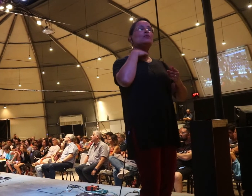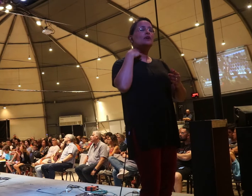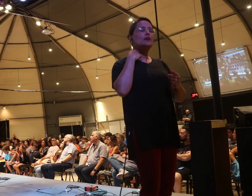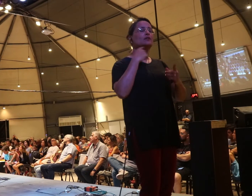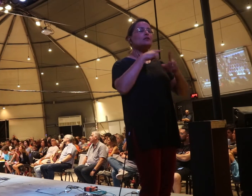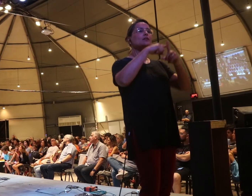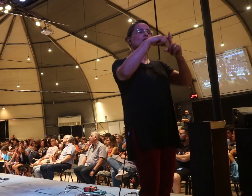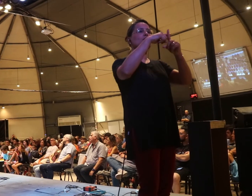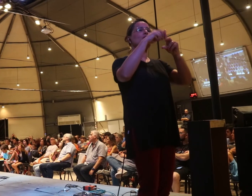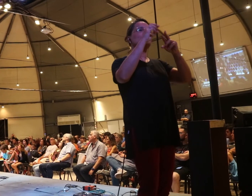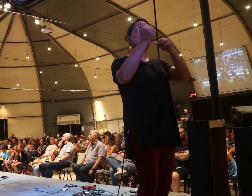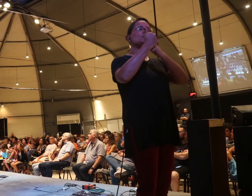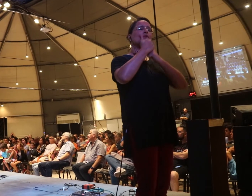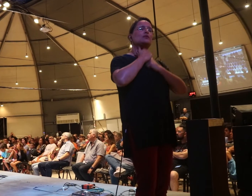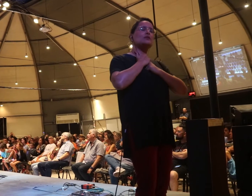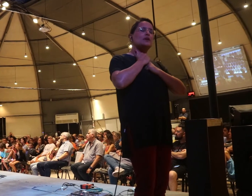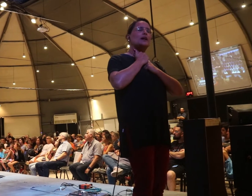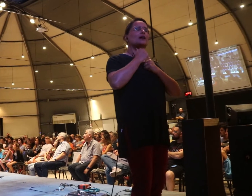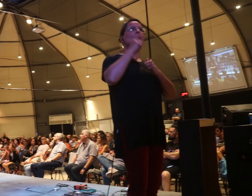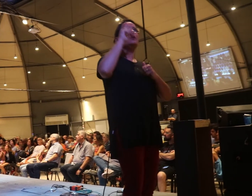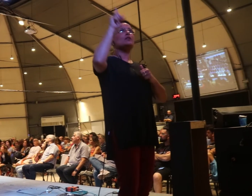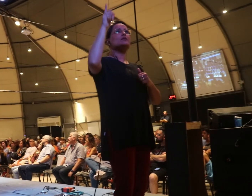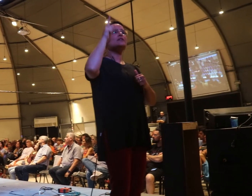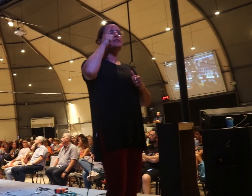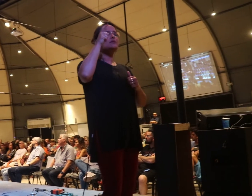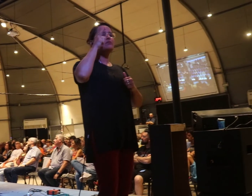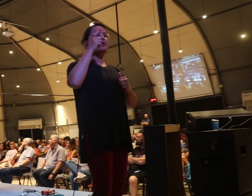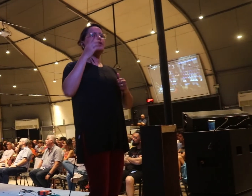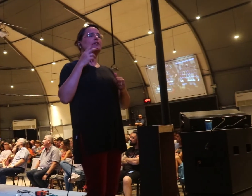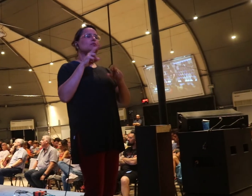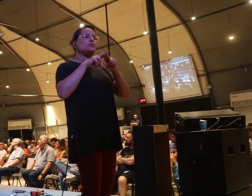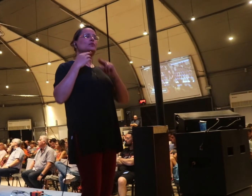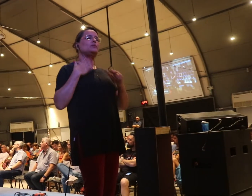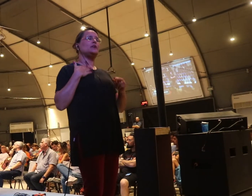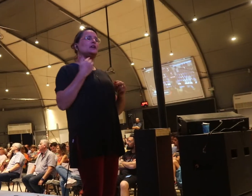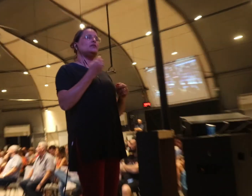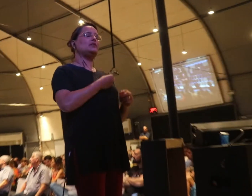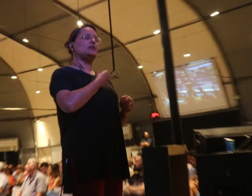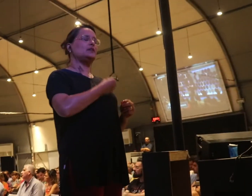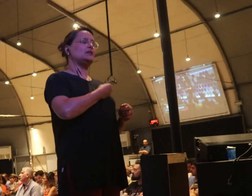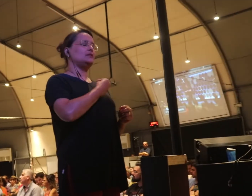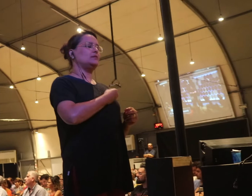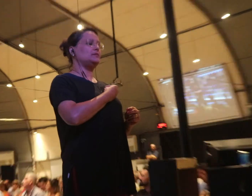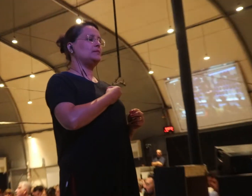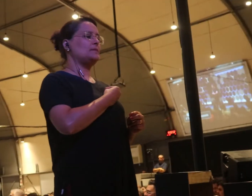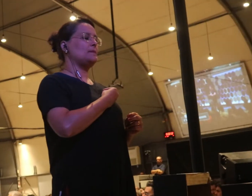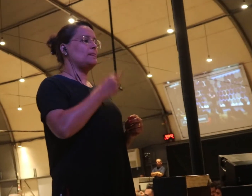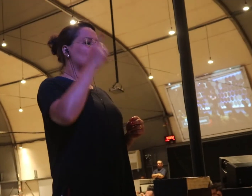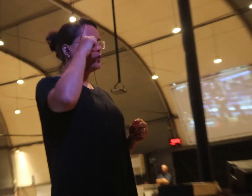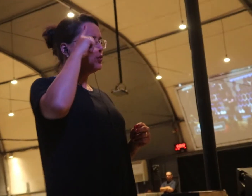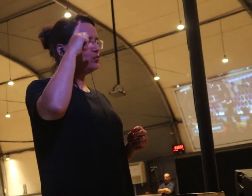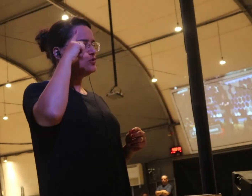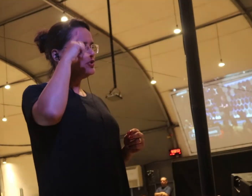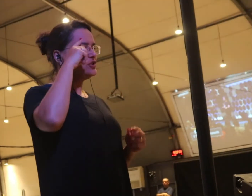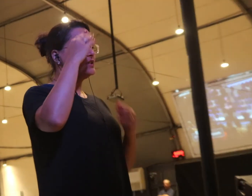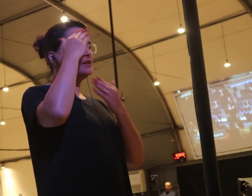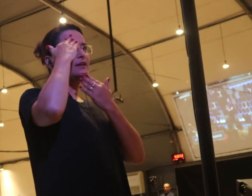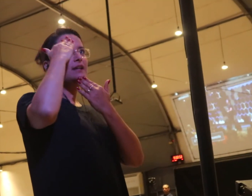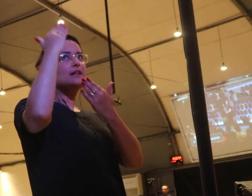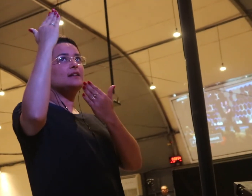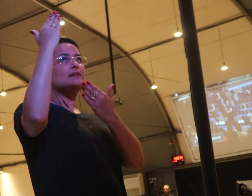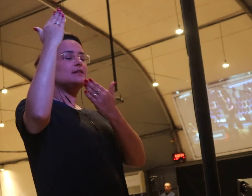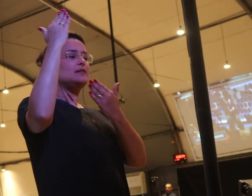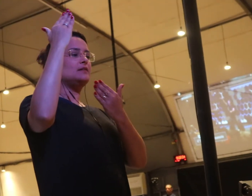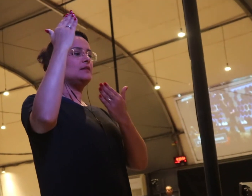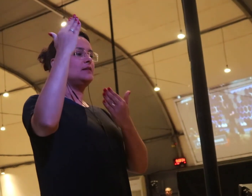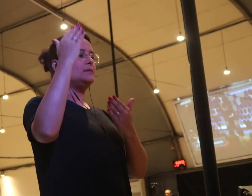lugar, porque você se importa com a minha vida. Coloque isso como motivo de gratidão diário, porque a justificação pela graça só foi possível por